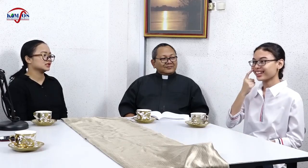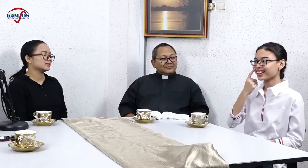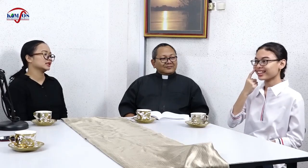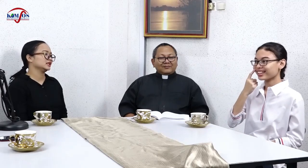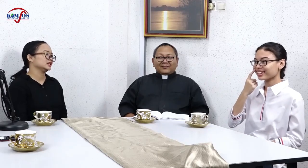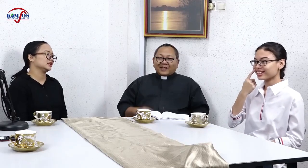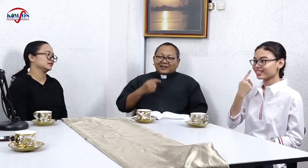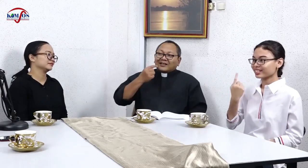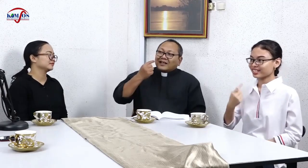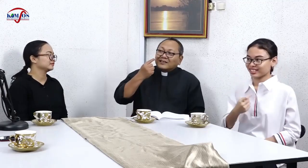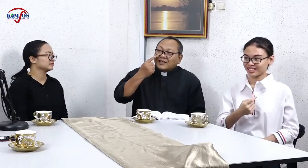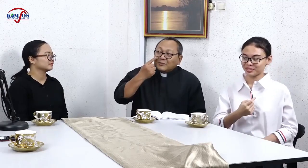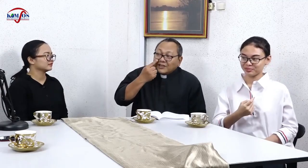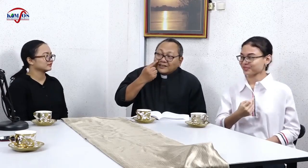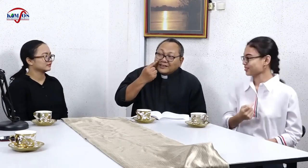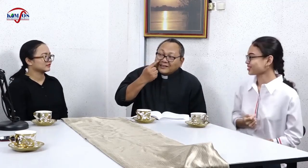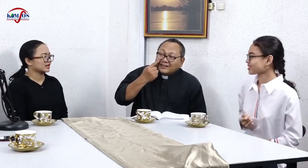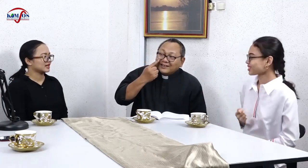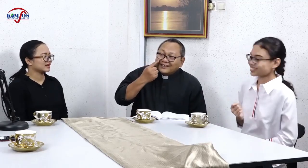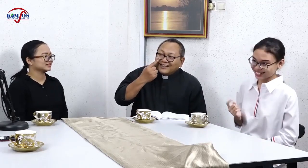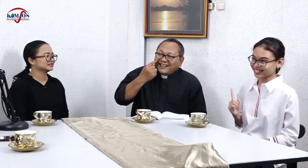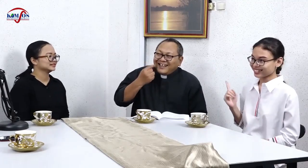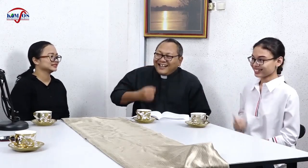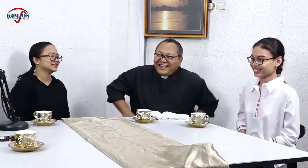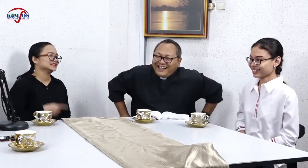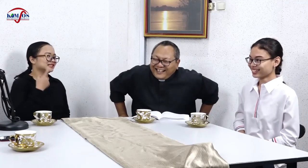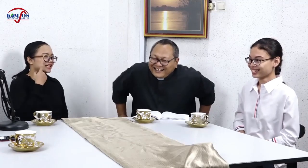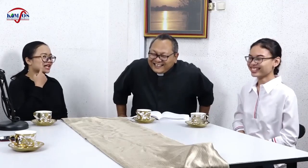seperti ini karena saya punya ini